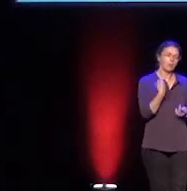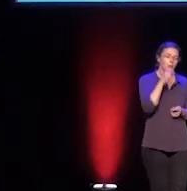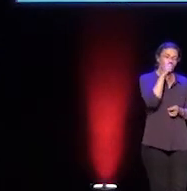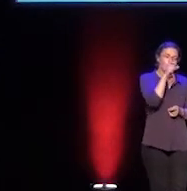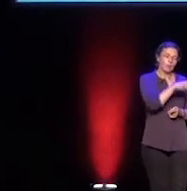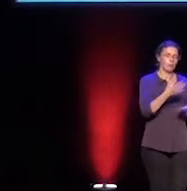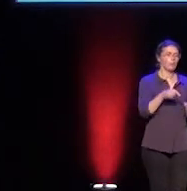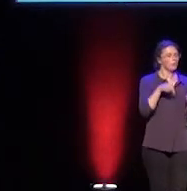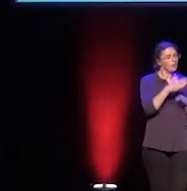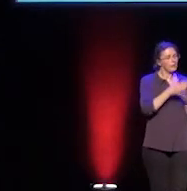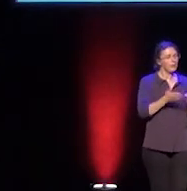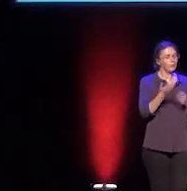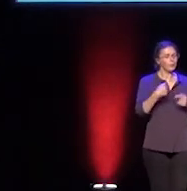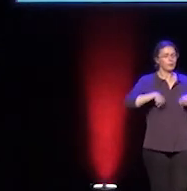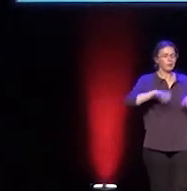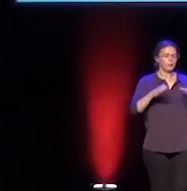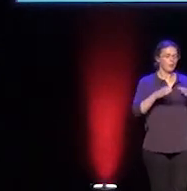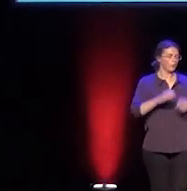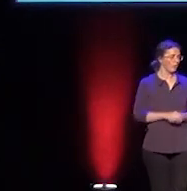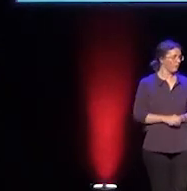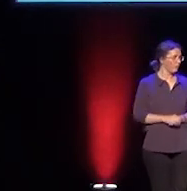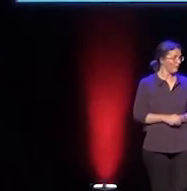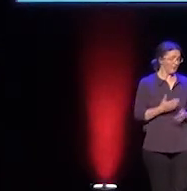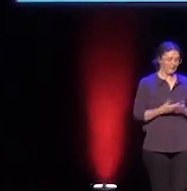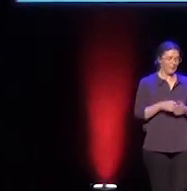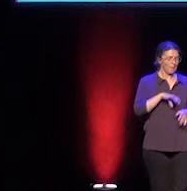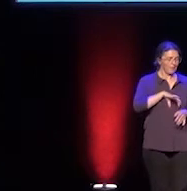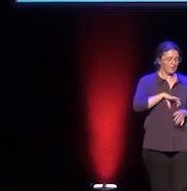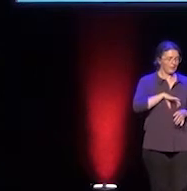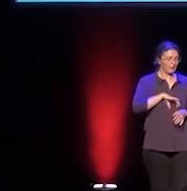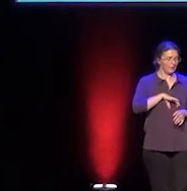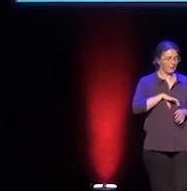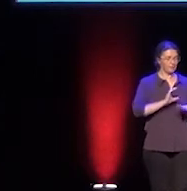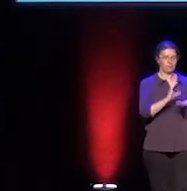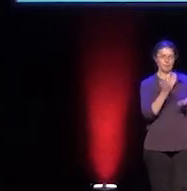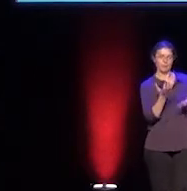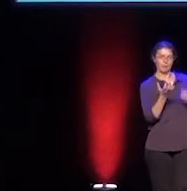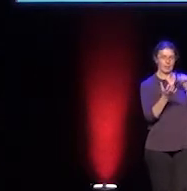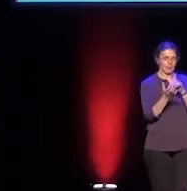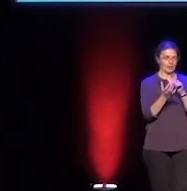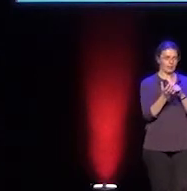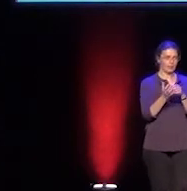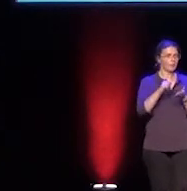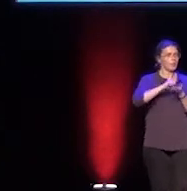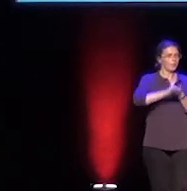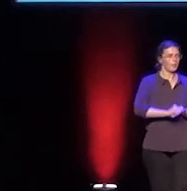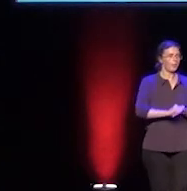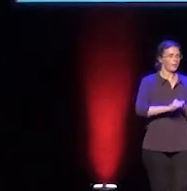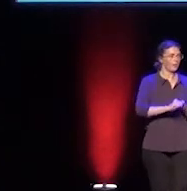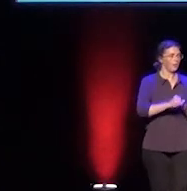dass du ein Teil unserer Gemeinschaft bist. Und diese Medaille ist auf der einen Seite geprägt mit